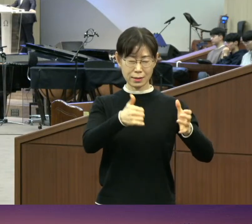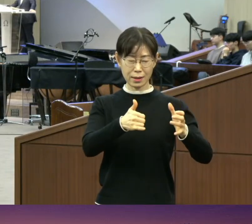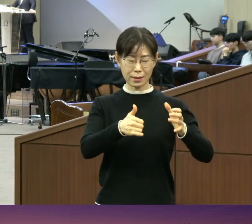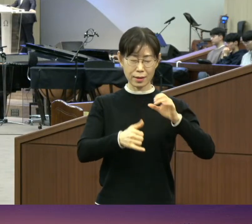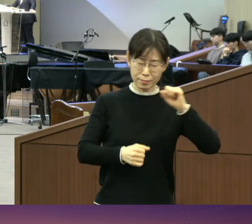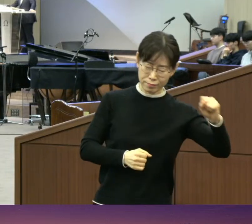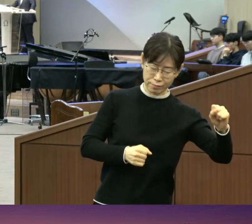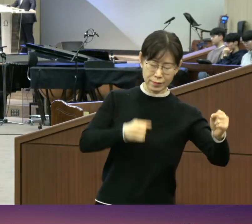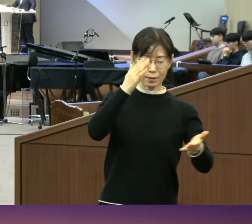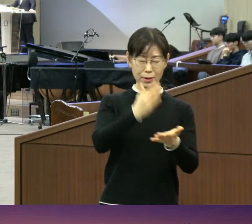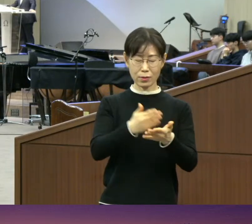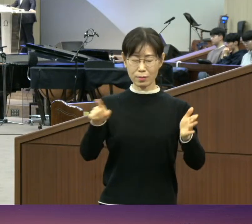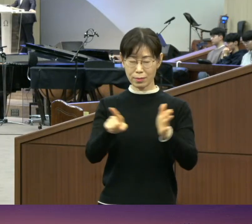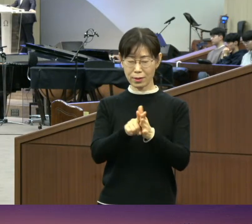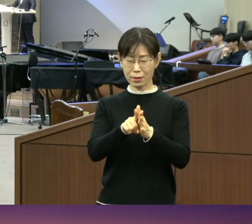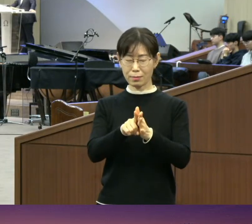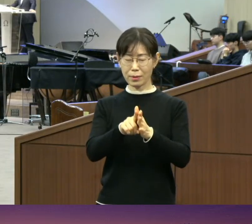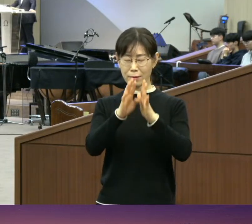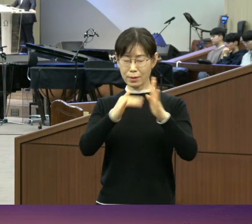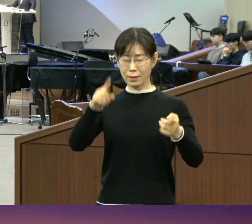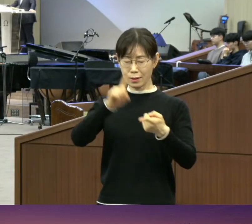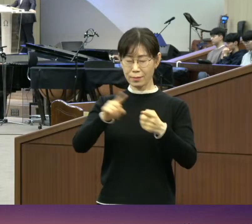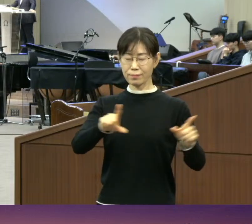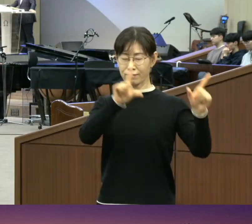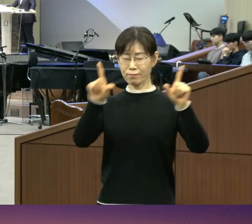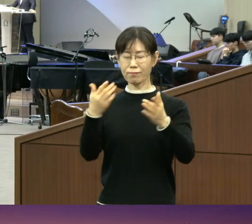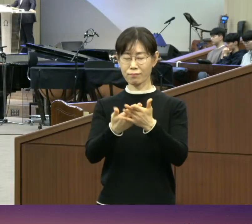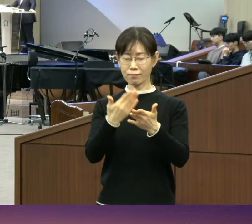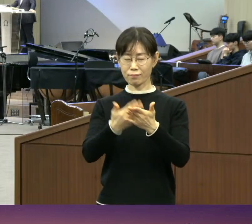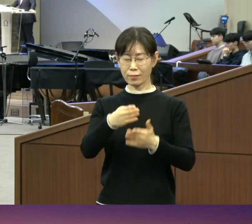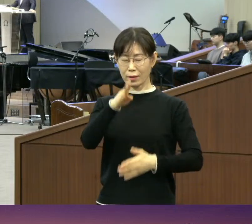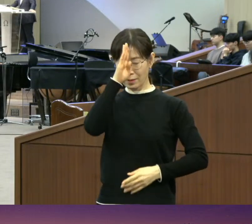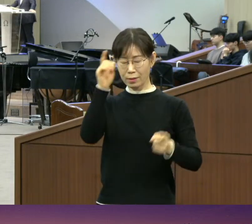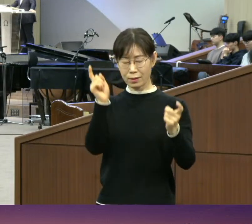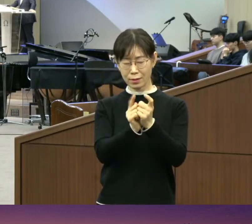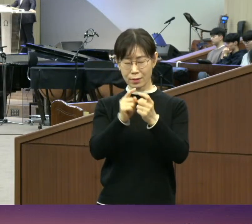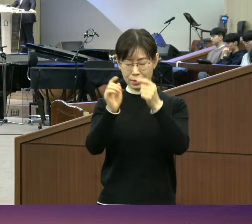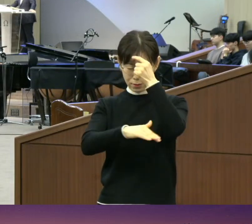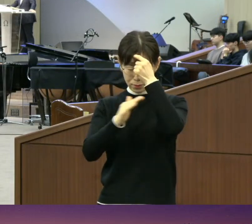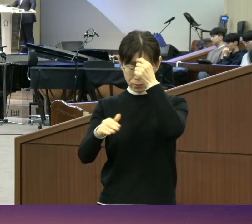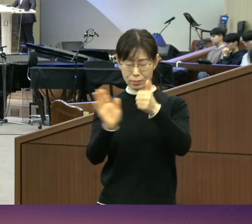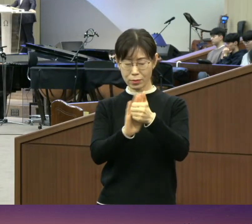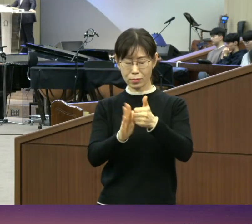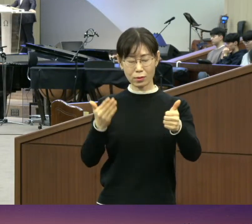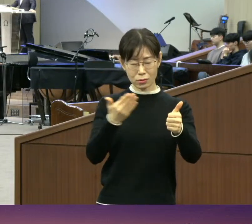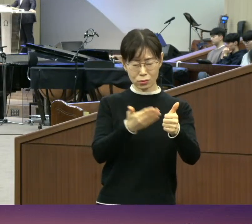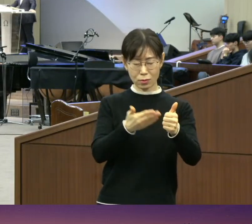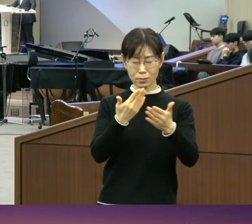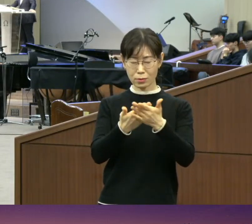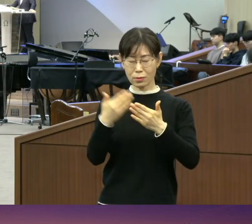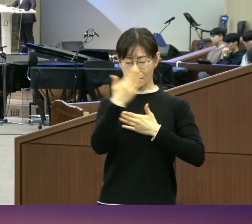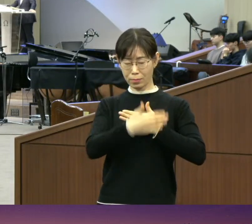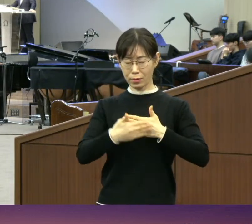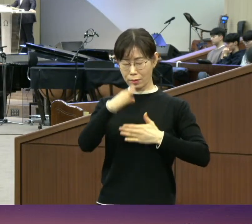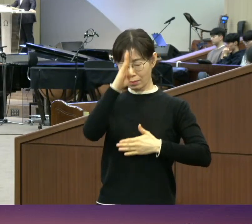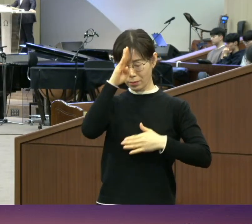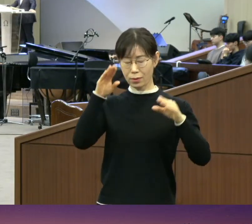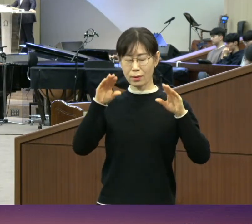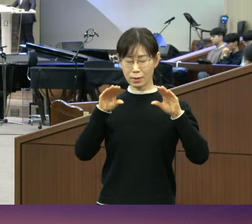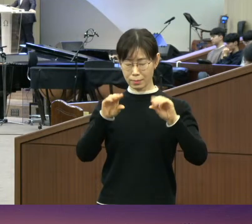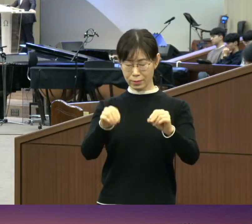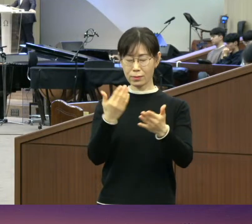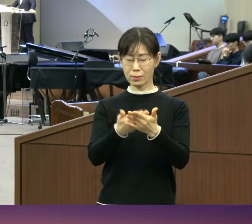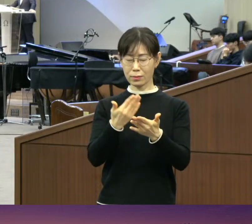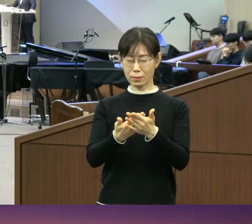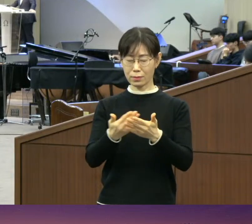하여 주시옵소서. 오늘도 하나님 아버지 병중에 있는 성도들 어루만져 주시고 모든 육체의 잔병이 떠나가고